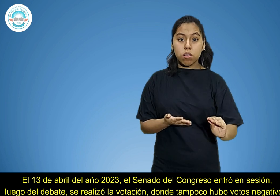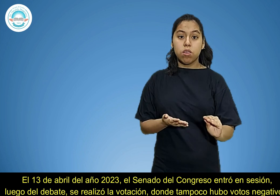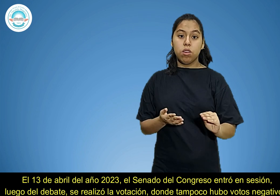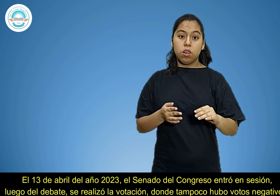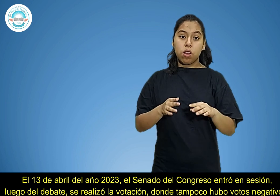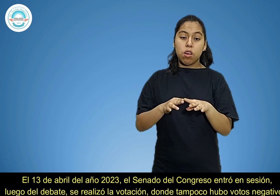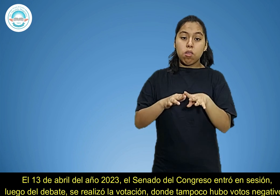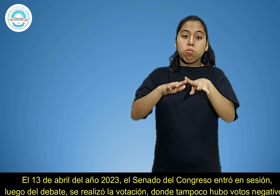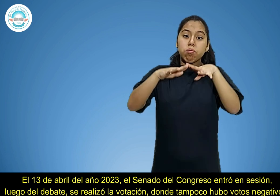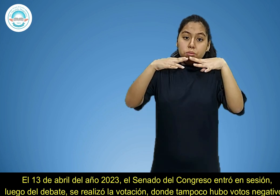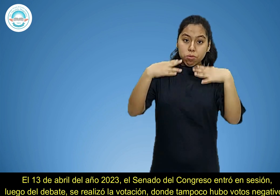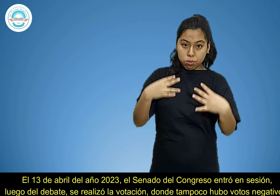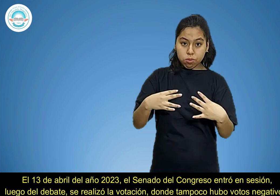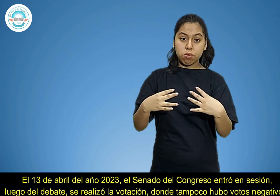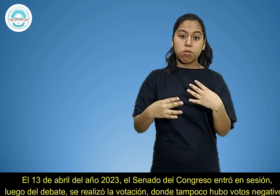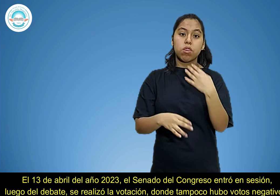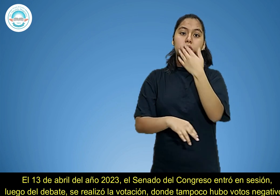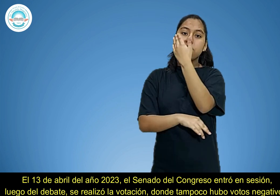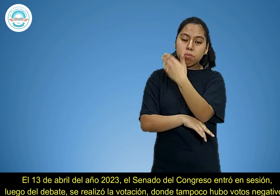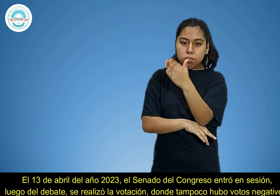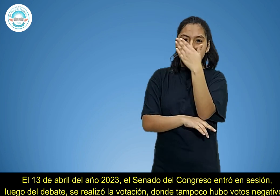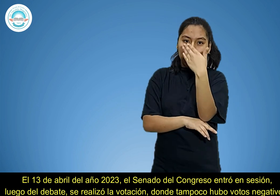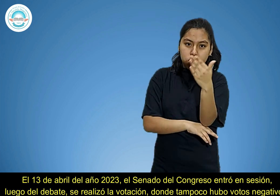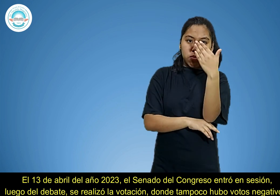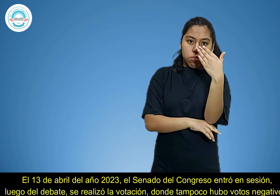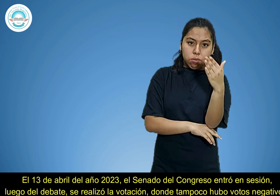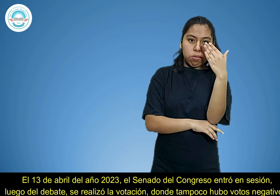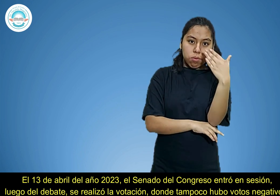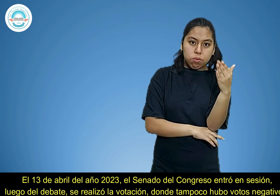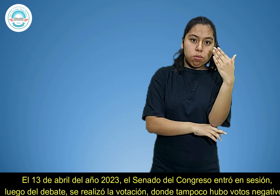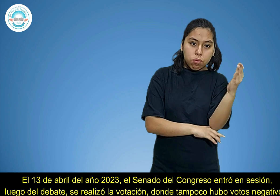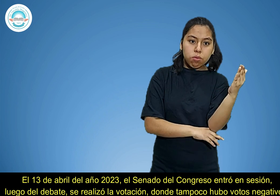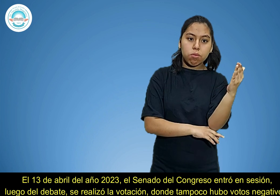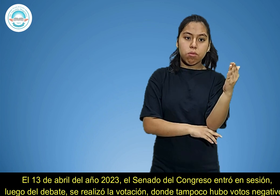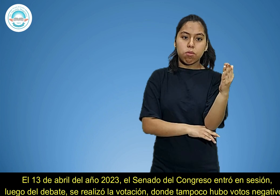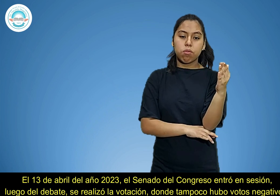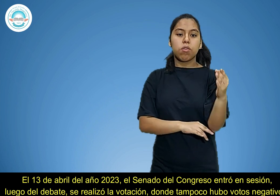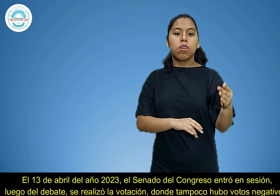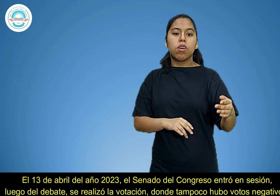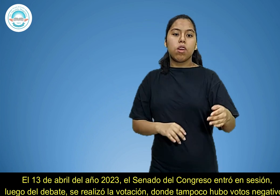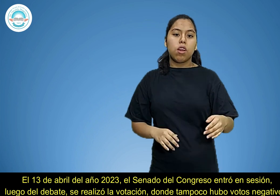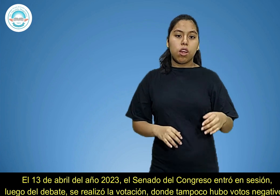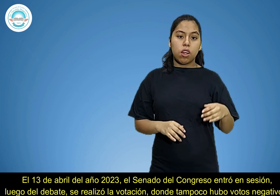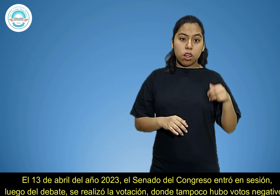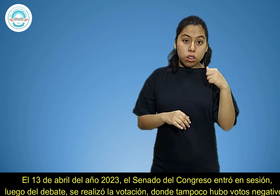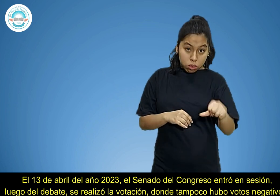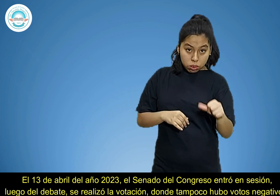entró en sesión. Luego del debate, se realizó una